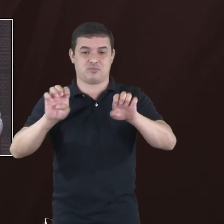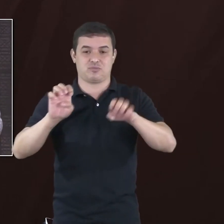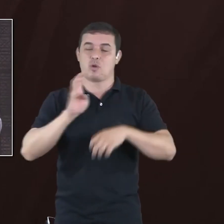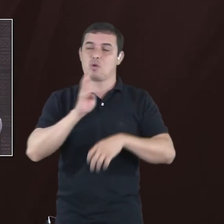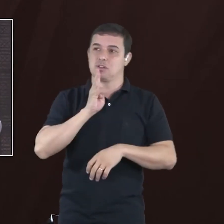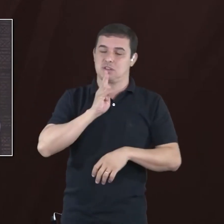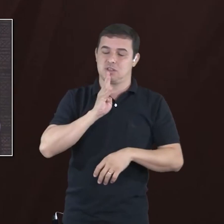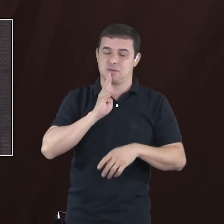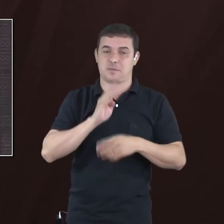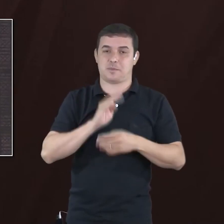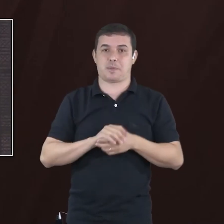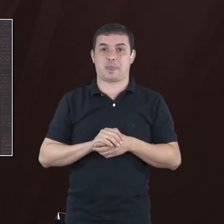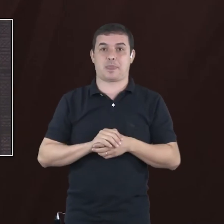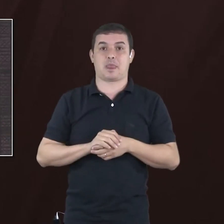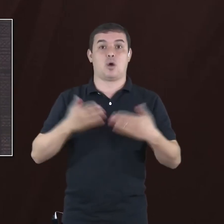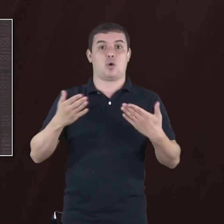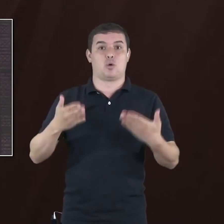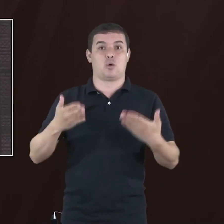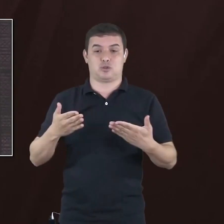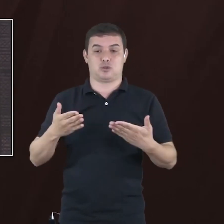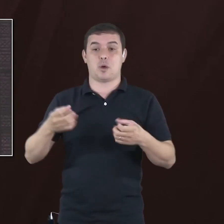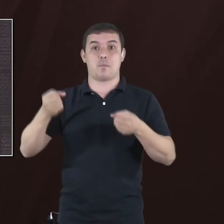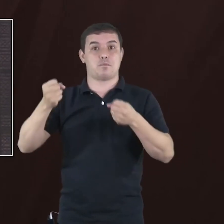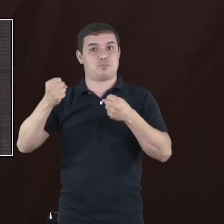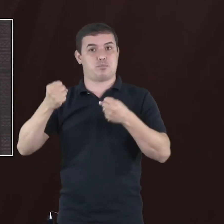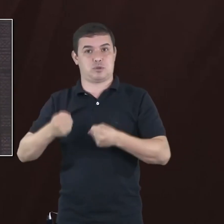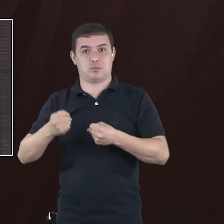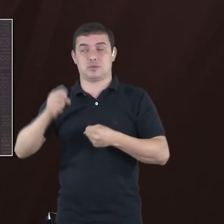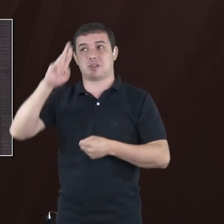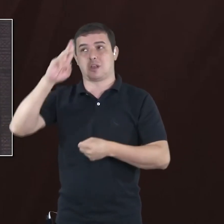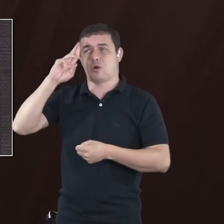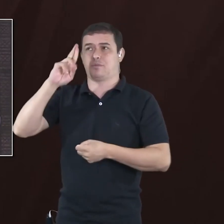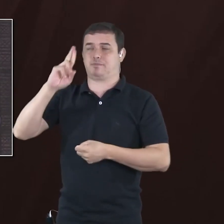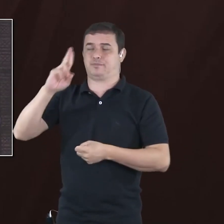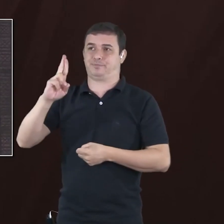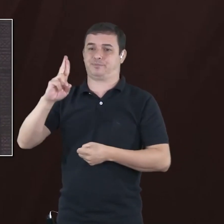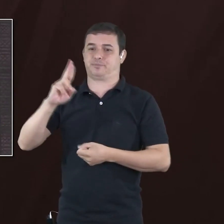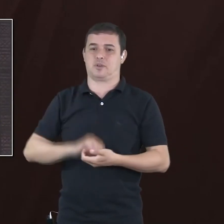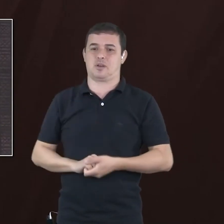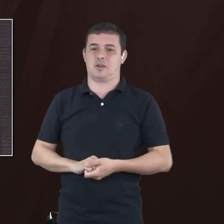e nós hoje podemos dizer para o Senhor: Senhor,